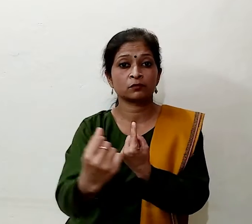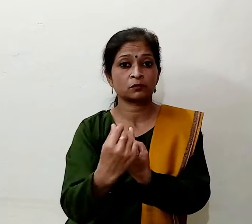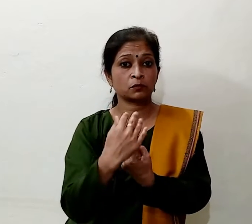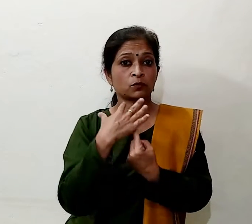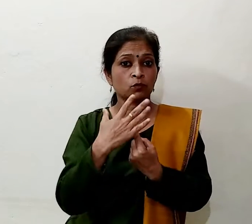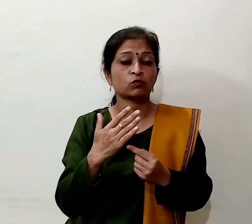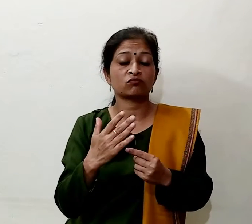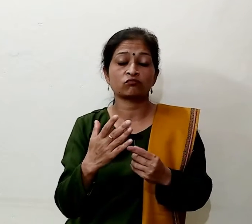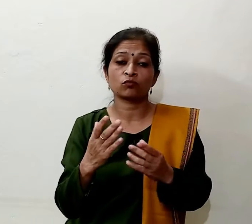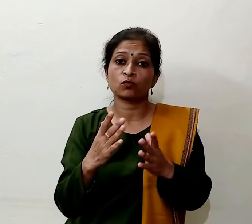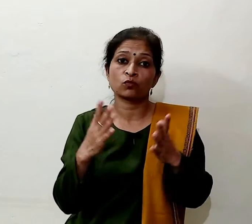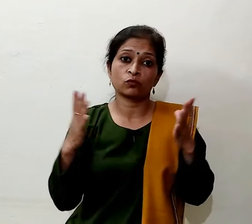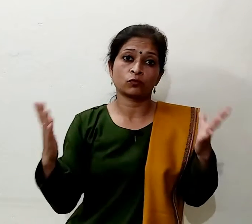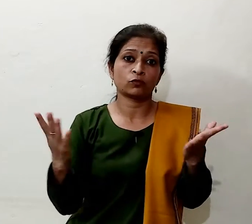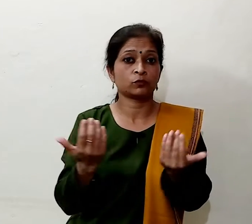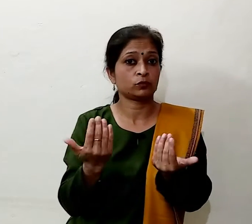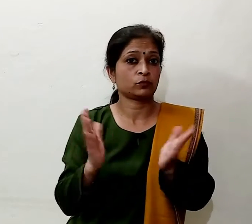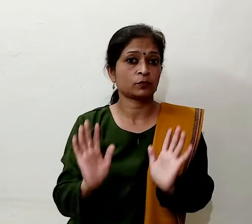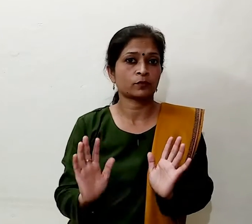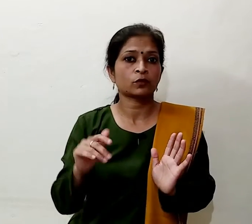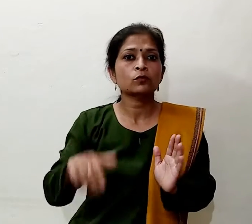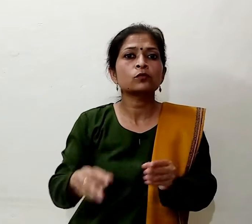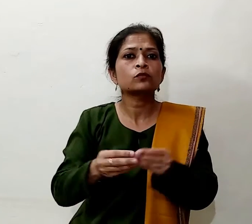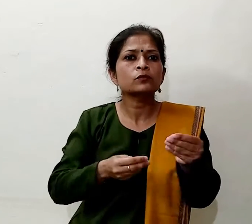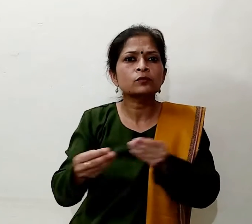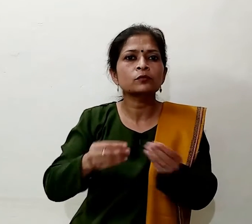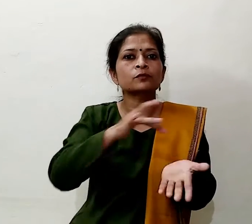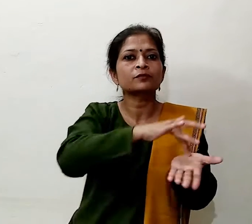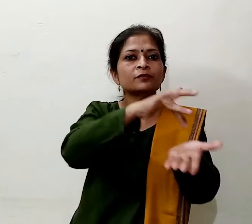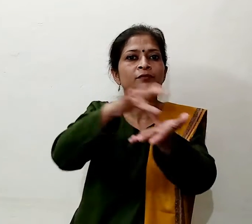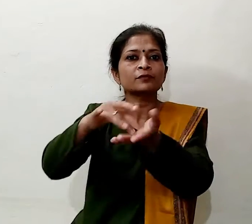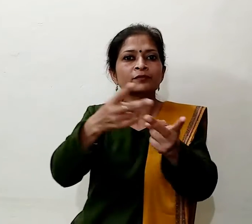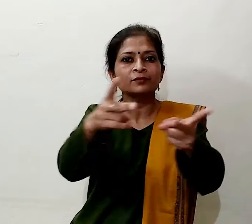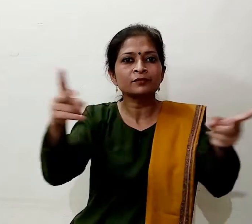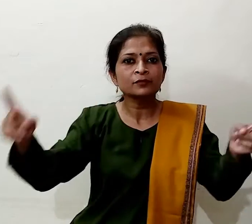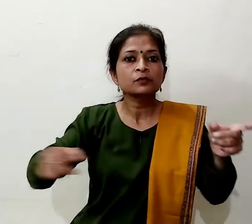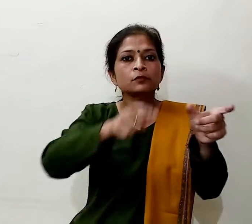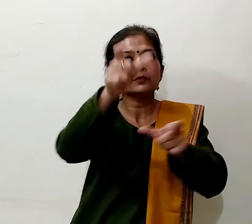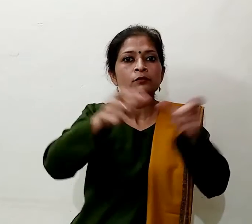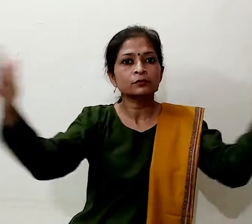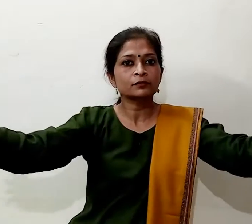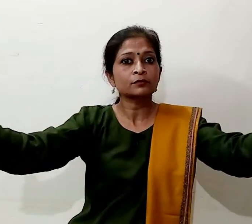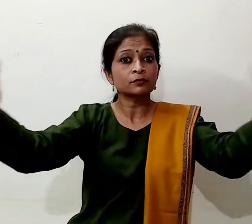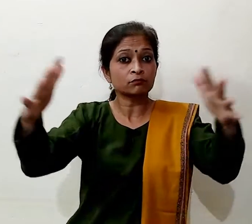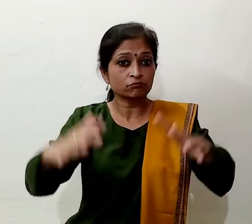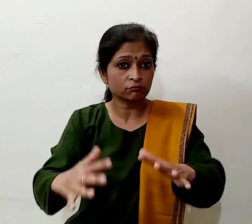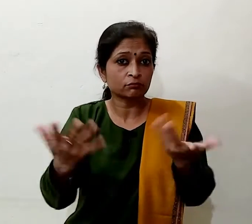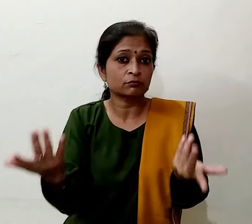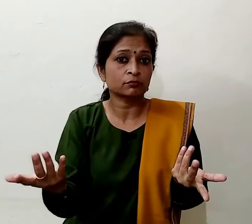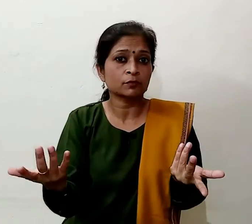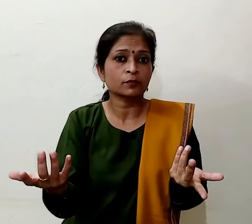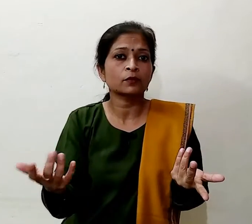बहुत अधिक खत्रा है क्योंकि उसकी दुकान में विभिन स्थानों से लोग खरीदारी करने के लिए आते हैं